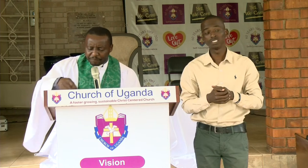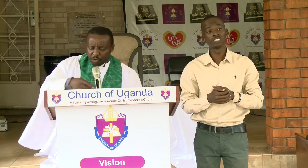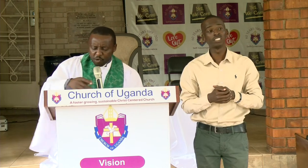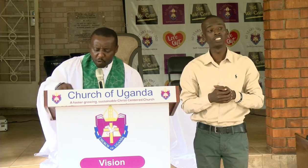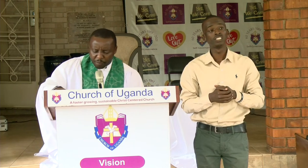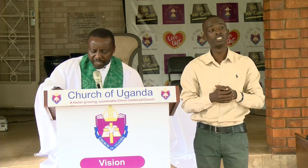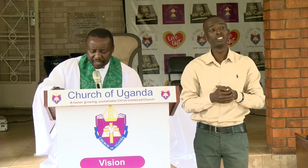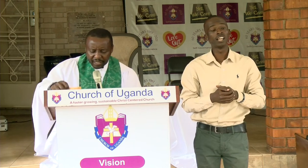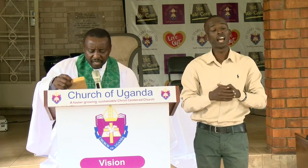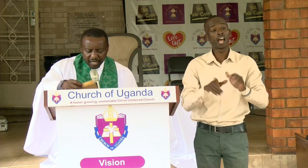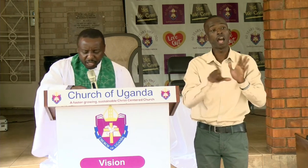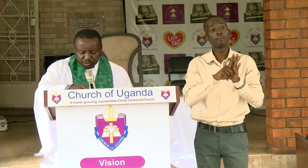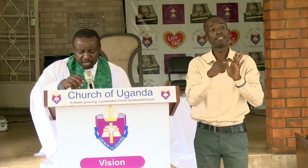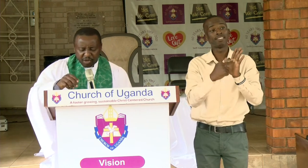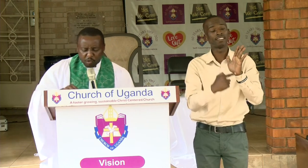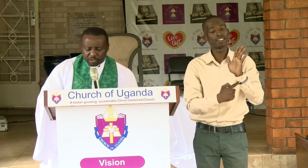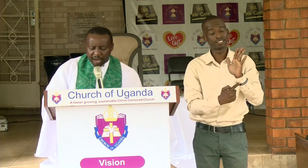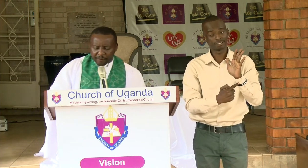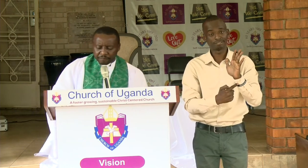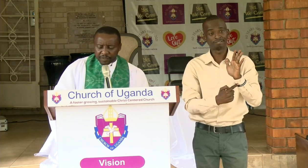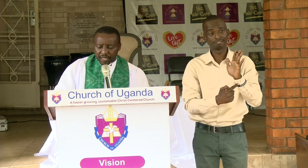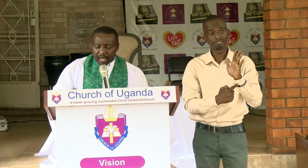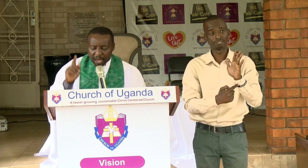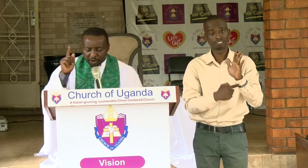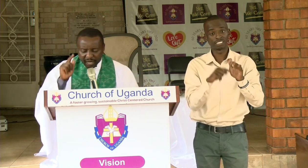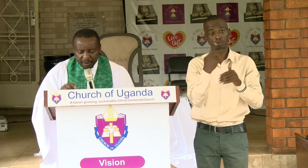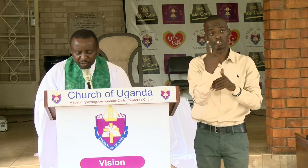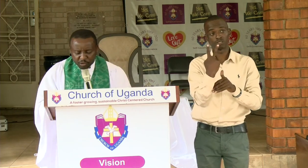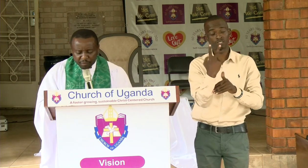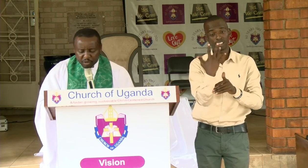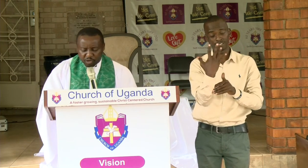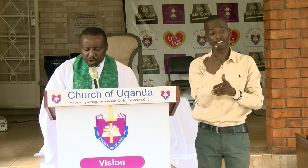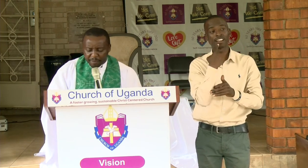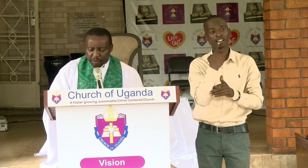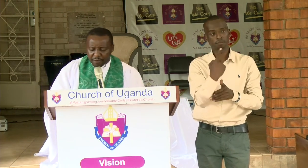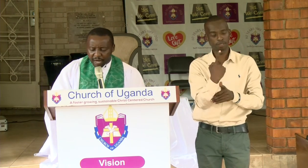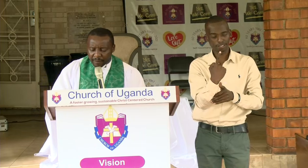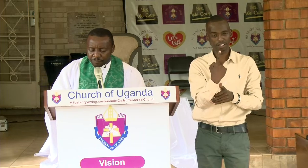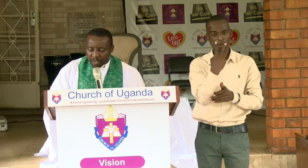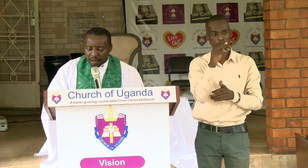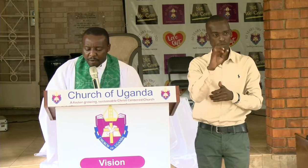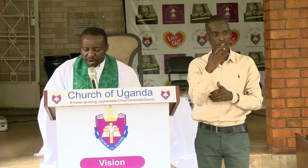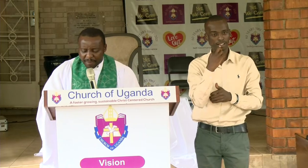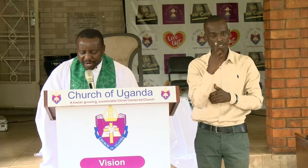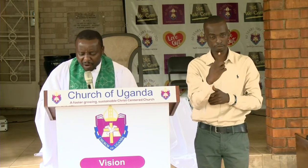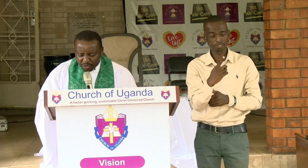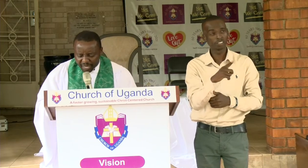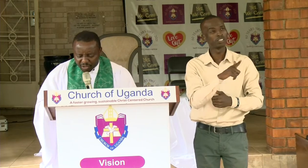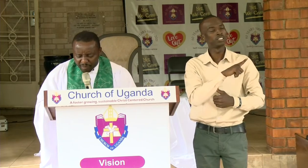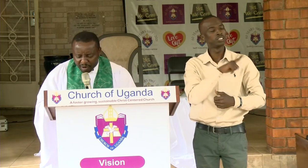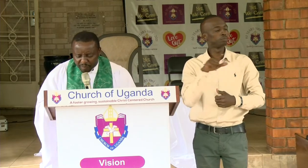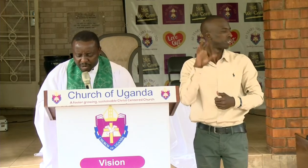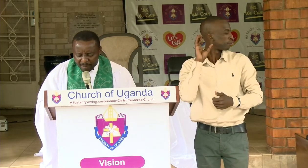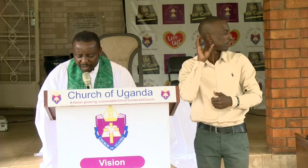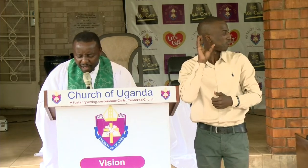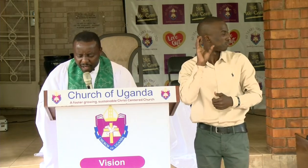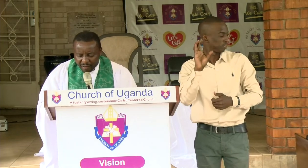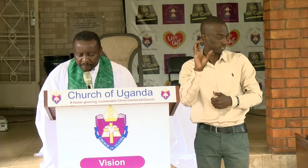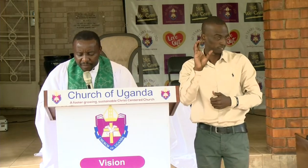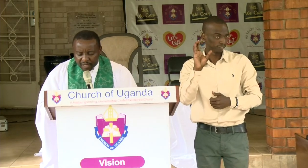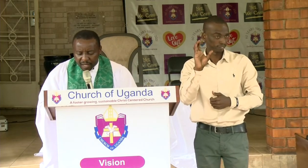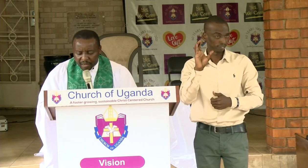mateka olwokubiri esura yo kutano ayogera bwati olumyo nyolo abino mu munana mukama na awulire dobo